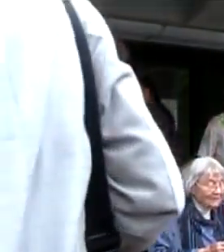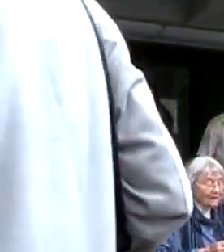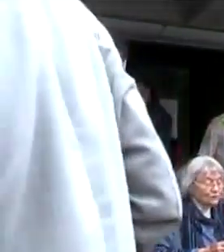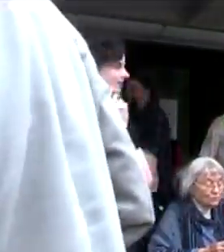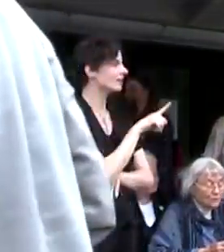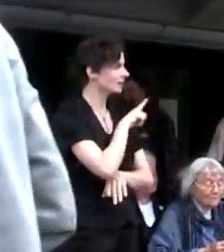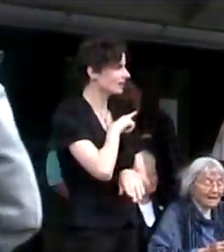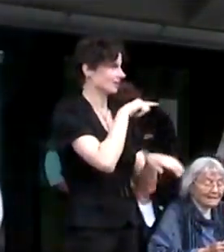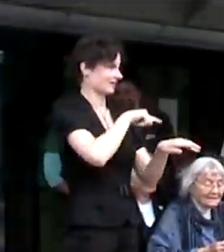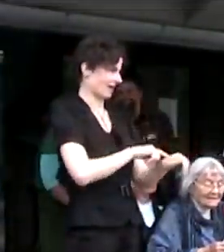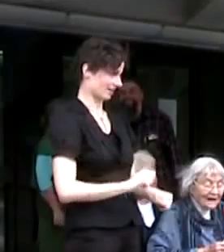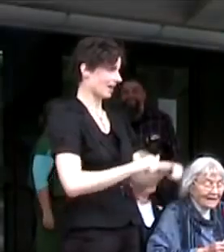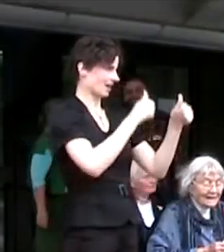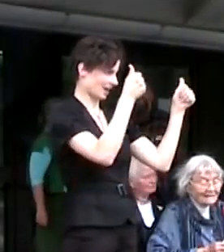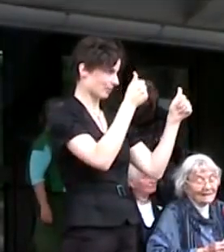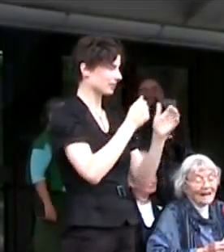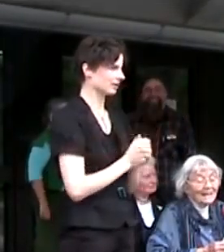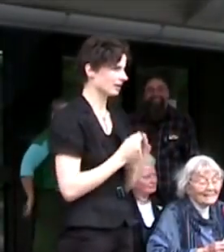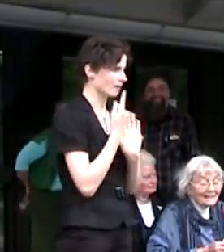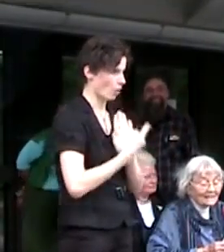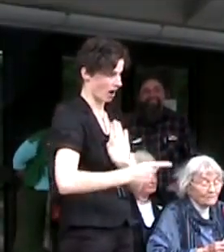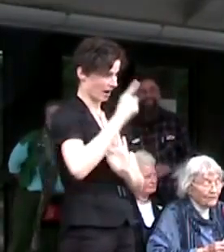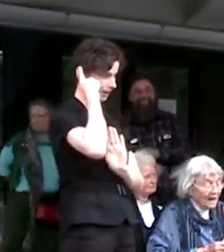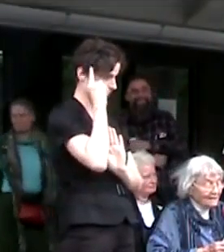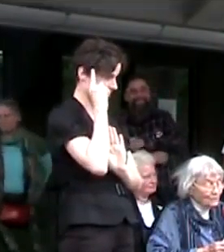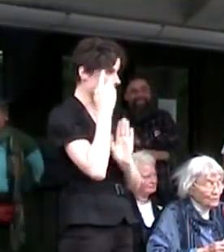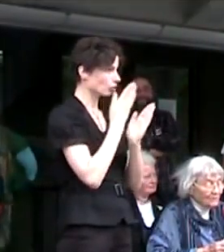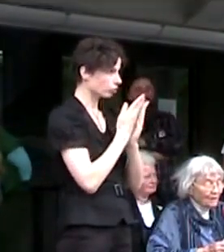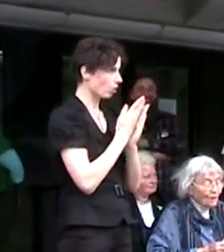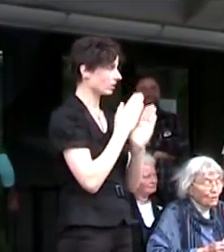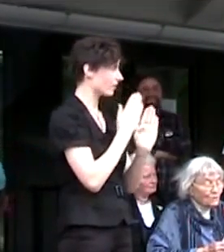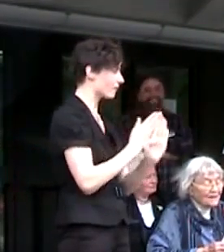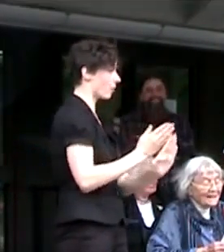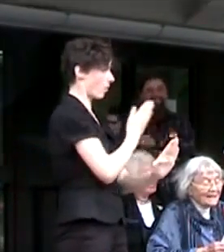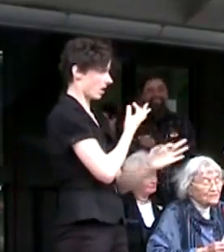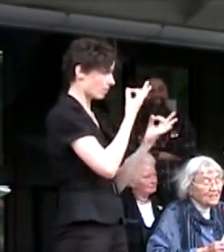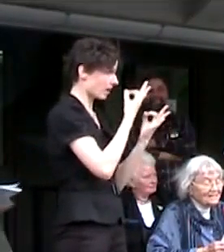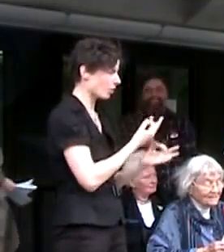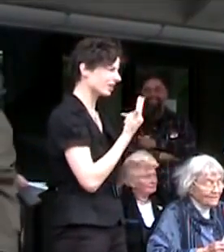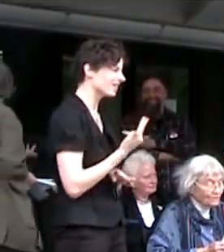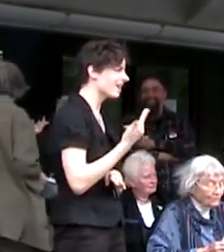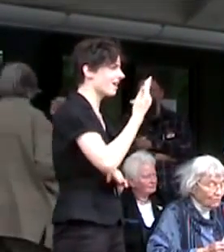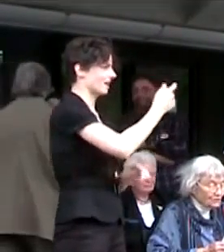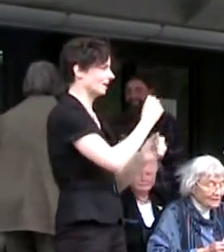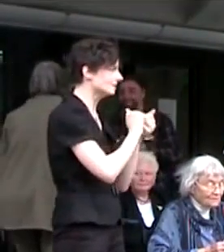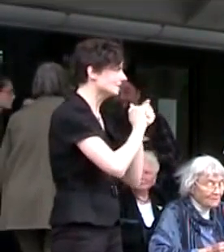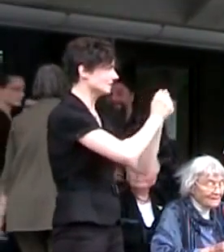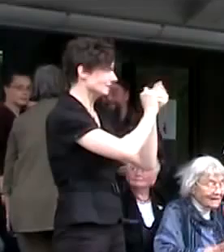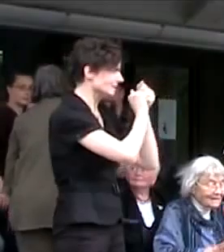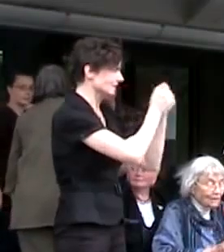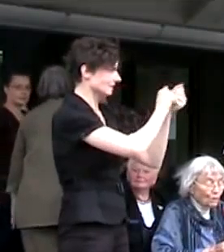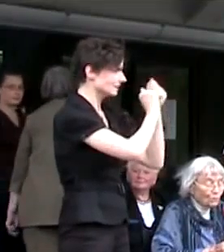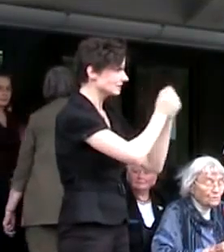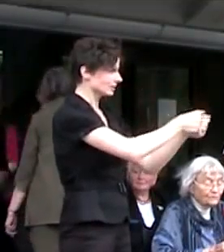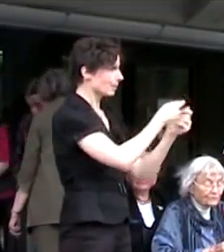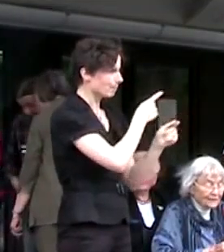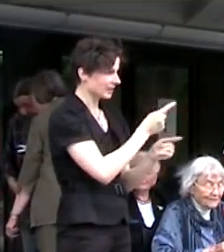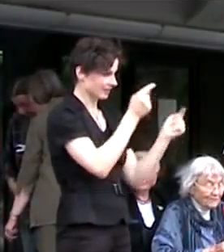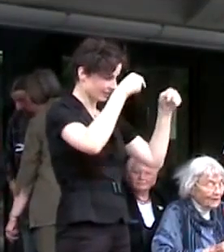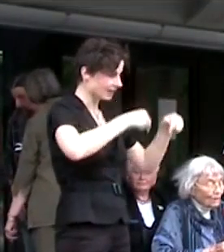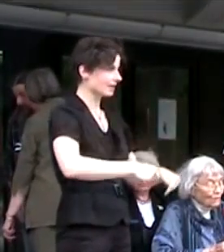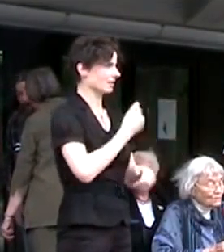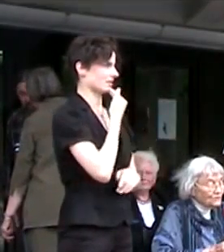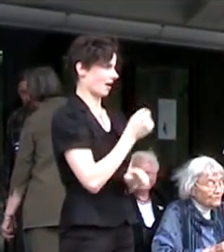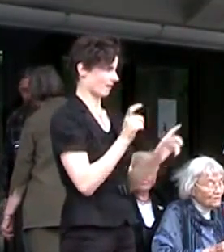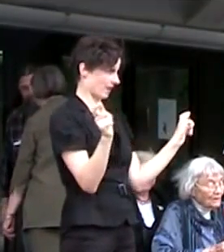Gedenken schon im letzten Jahr nach dreijährigen Verhandlungen und engagiertestes Vorstandsmitglied Ruth Fricke.